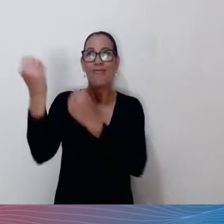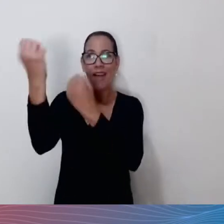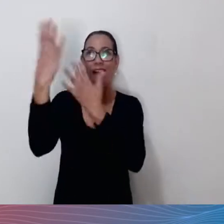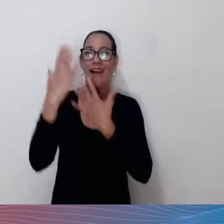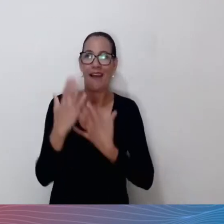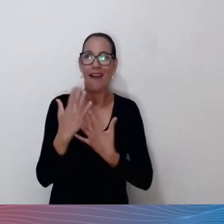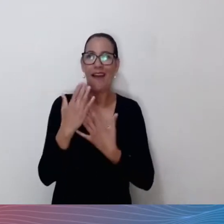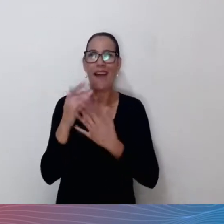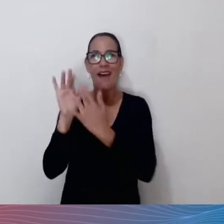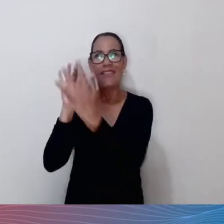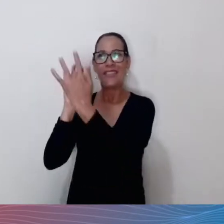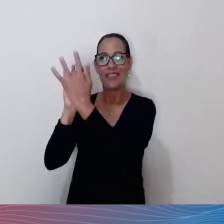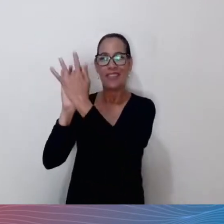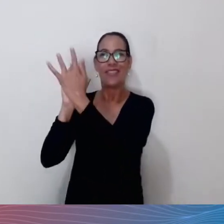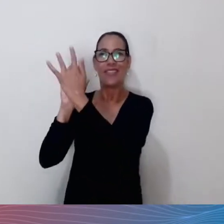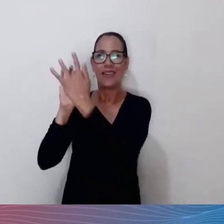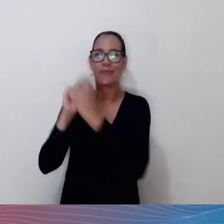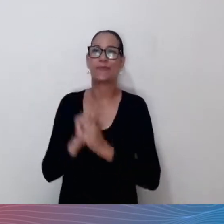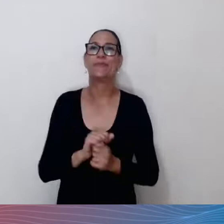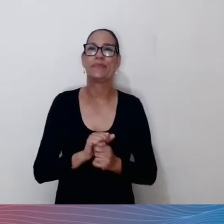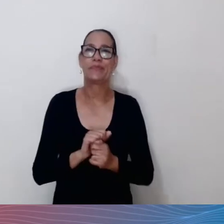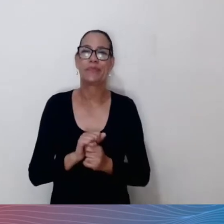Hebreus 4, dá uma olhada. Hebreus 4.